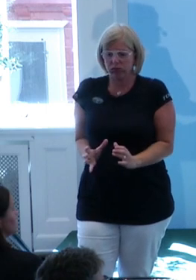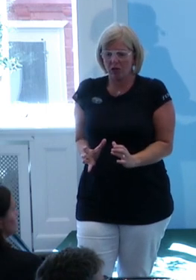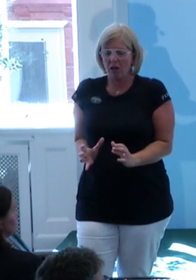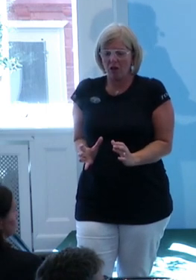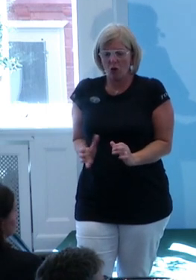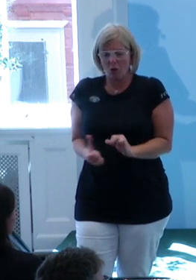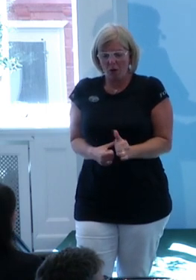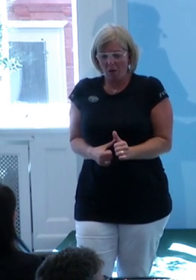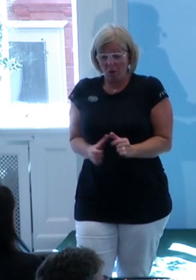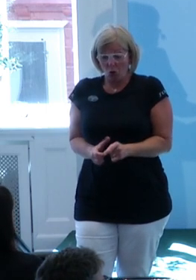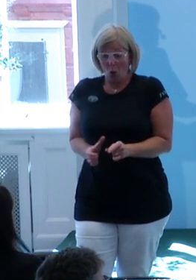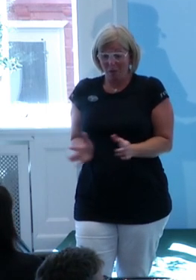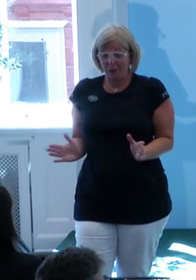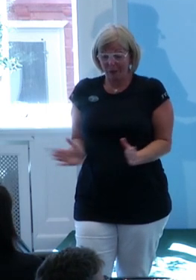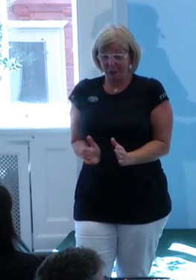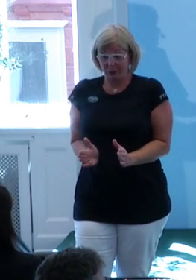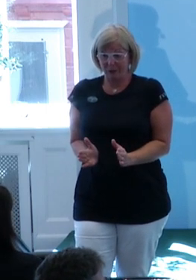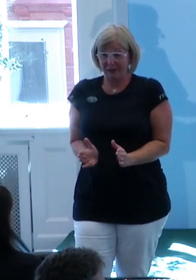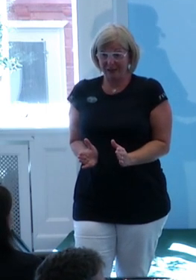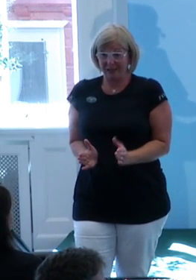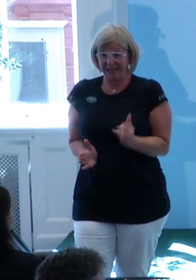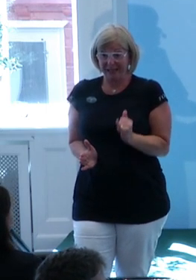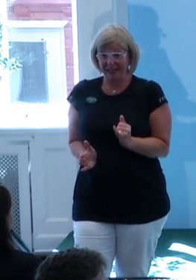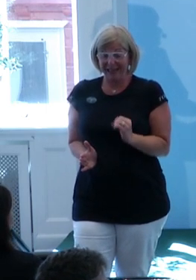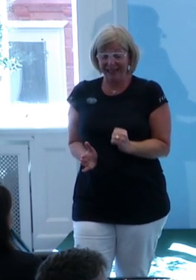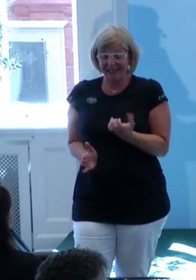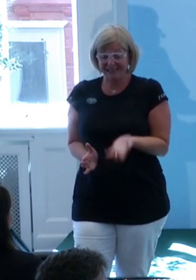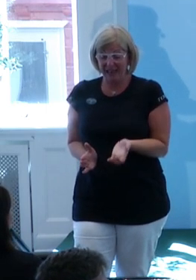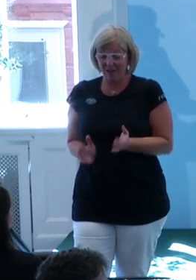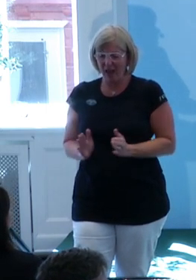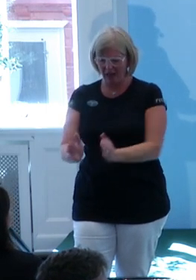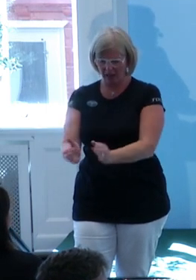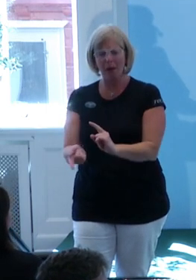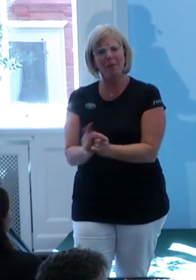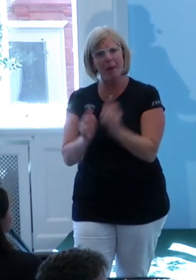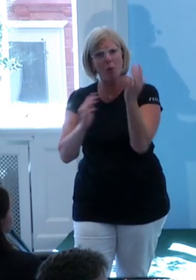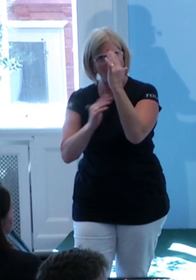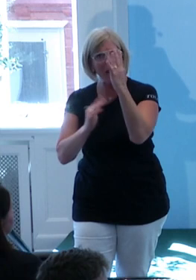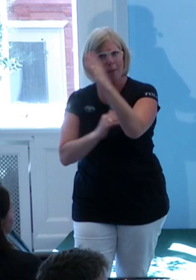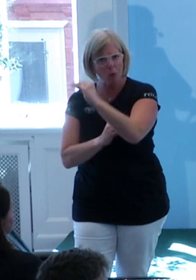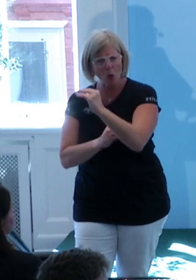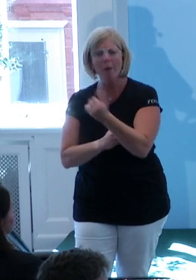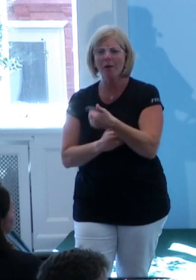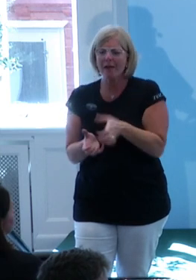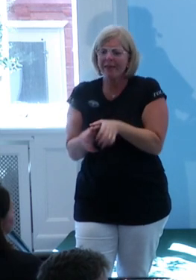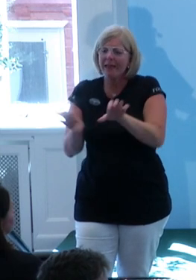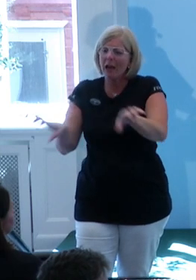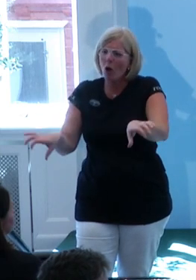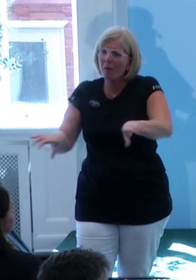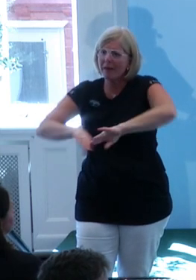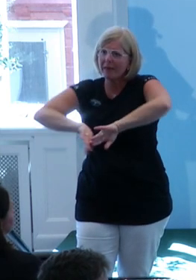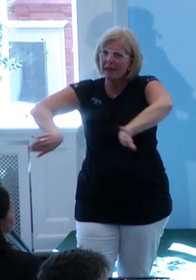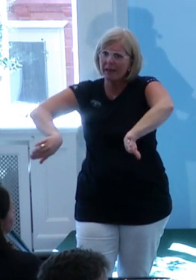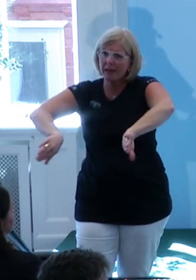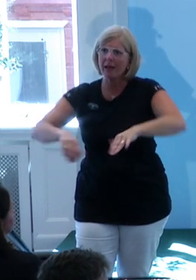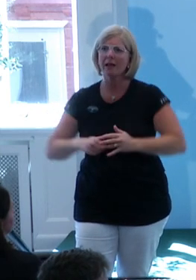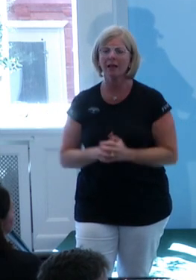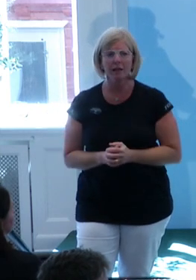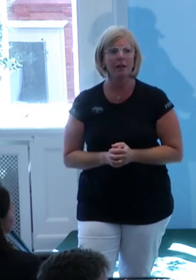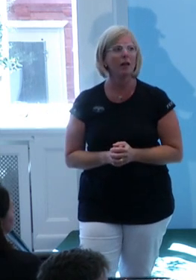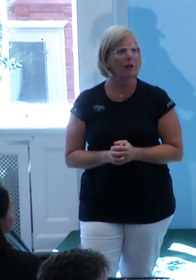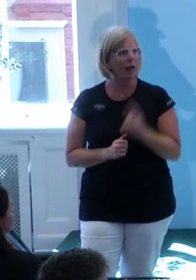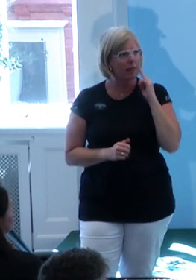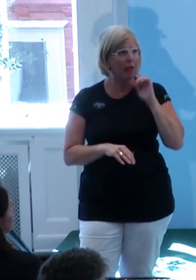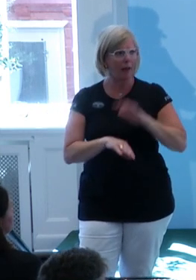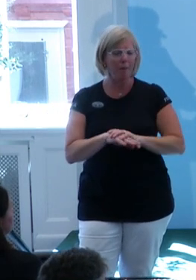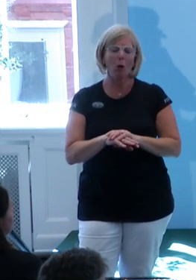på de här GC-vägarna, så blir det problem. Och då behöver man dela upp det och separera. Jag tänker också på att vi har en utmaning